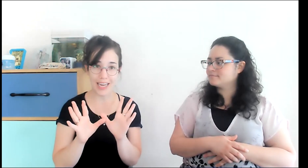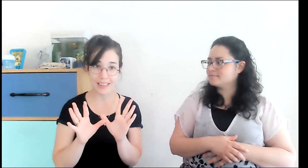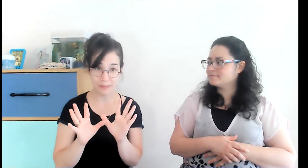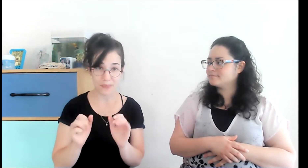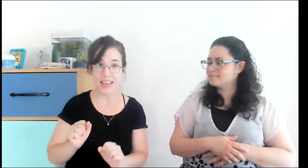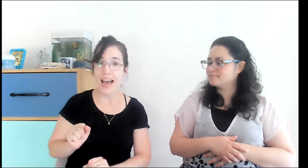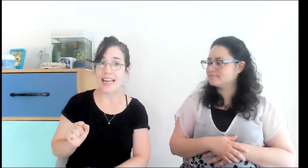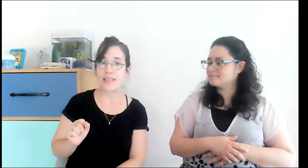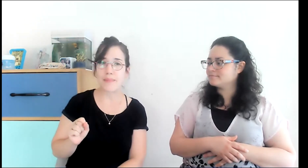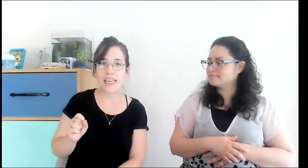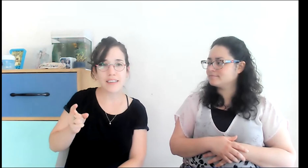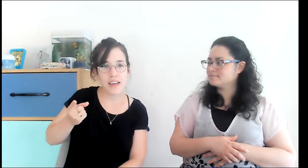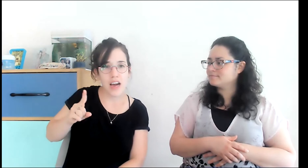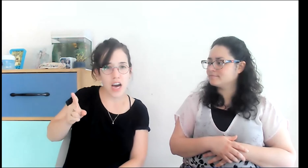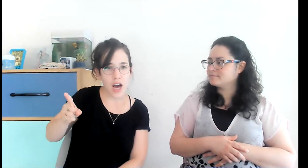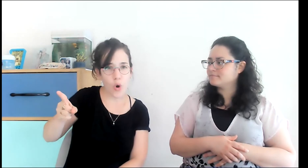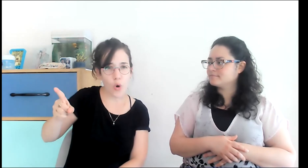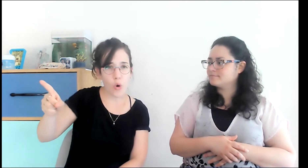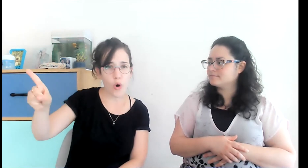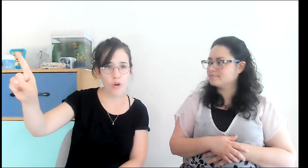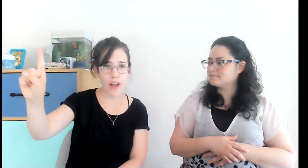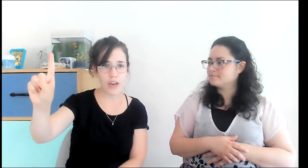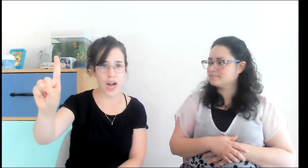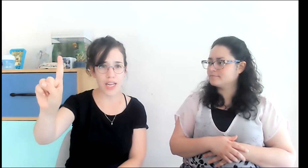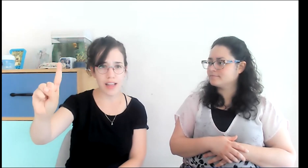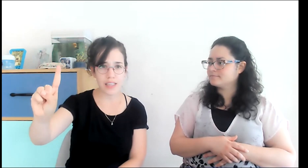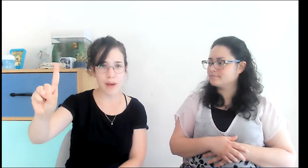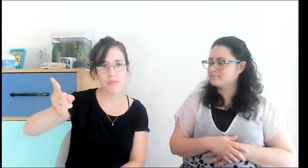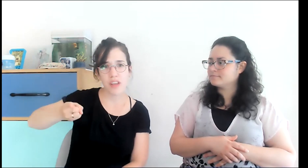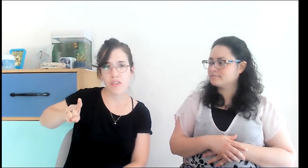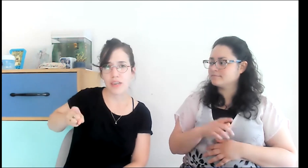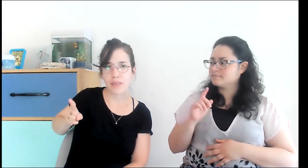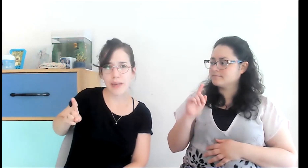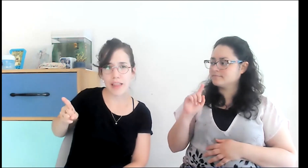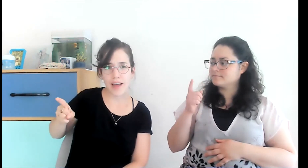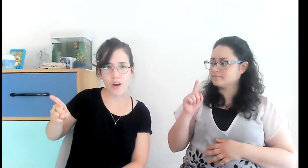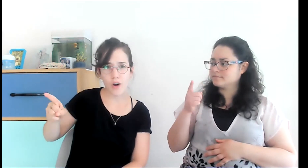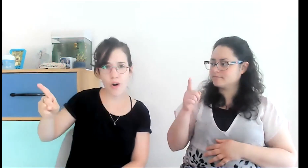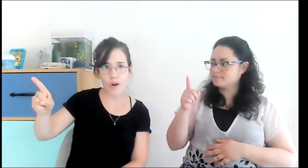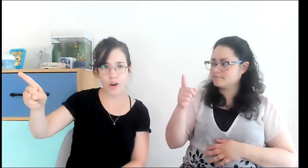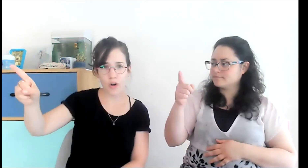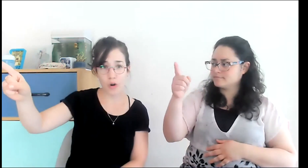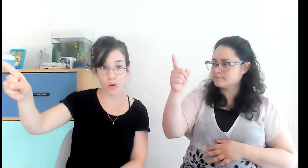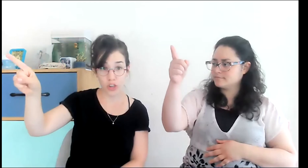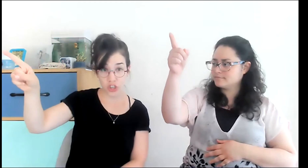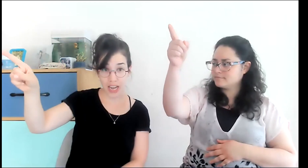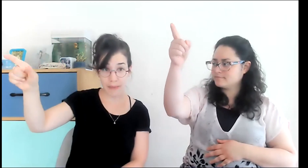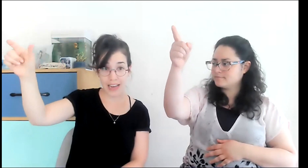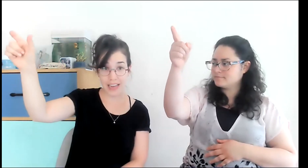איתי. אני מסמנת רחוק, אוקיי? אני לוקחת את האצבע, ואני מסמנת רחוק, רחוק, רחוק. שמה